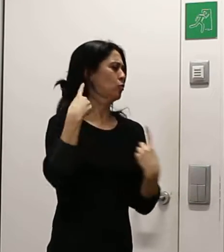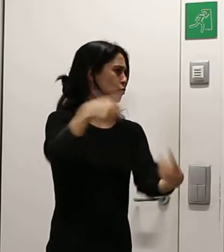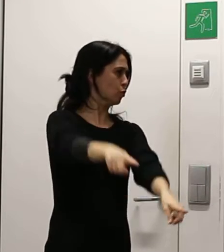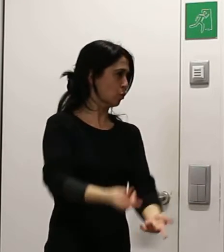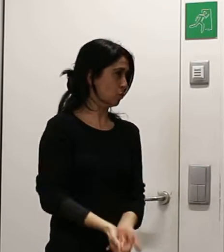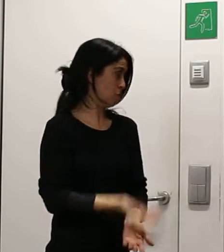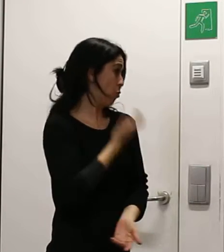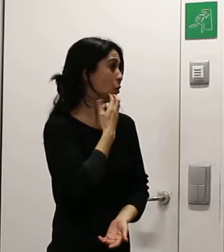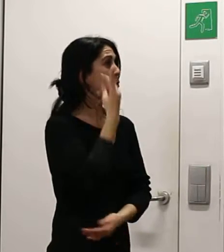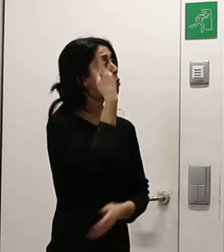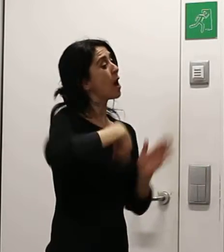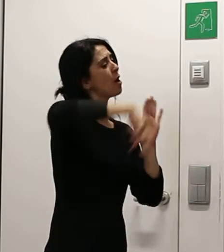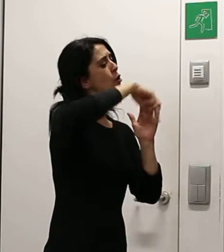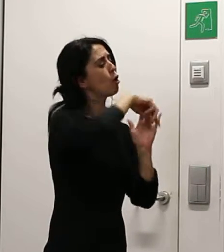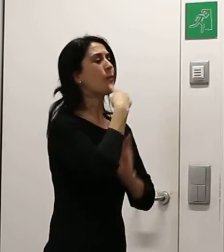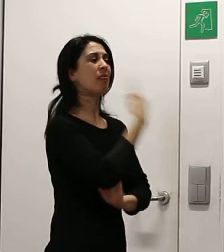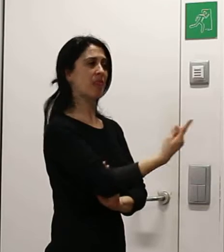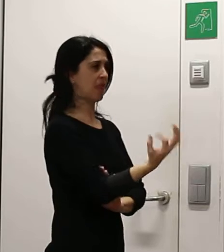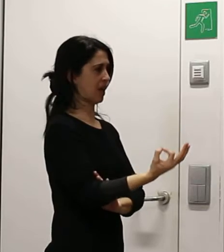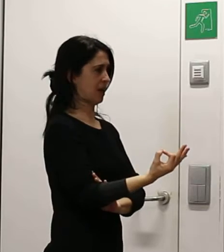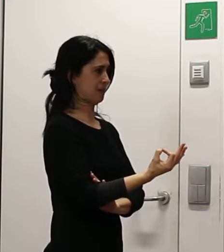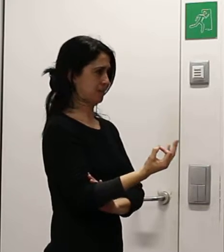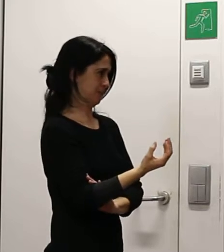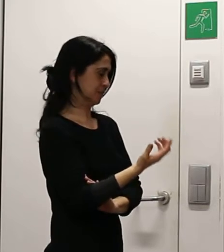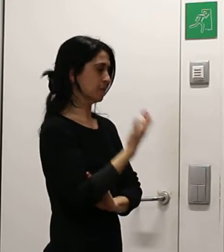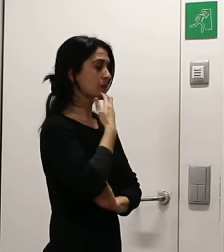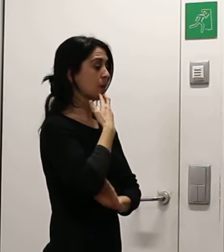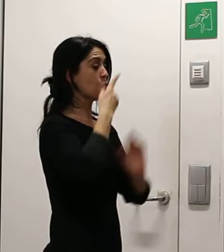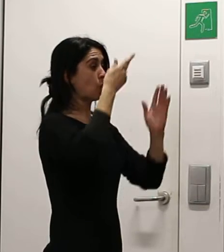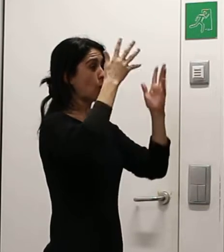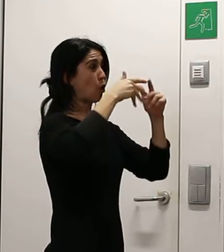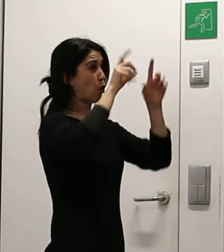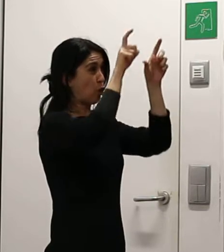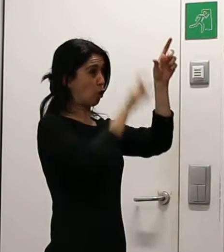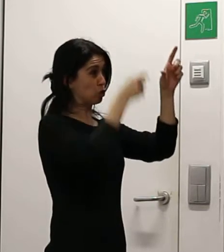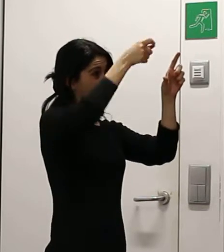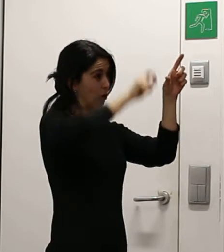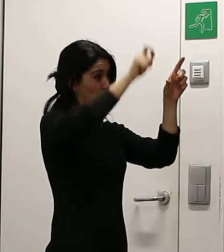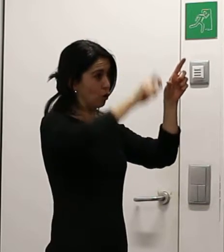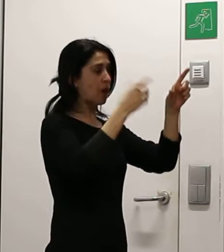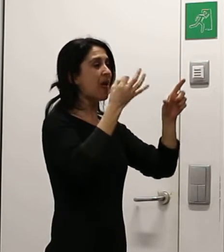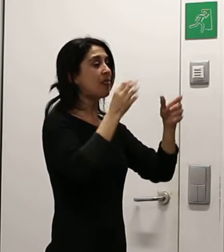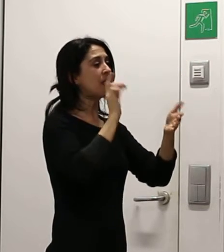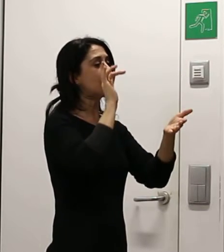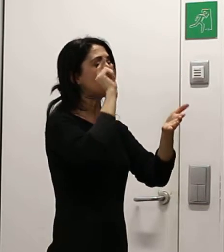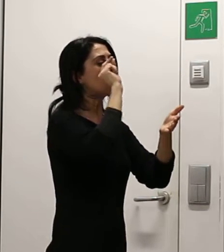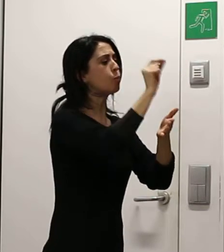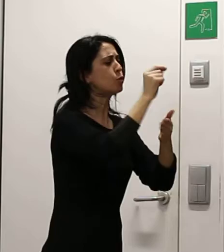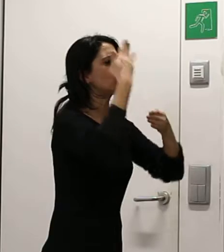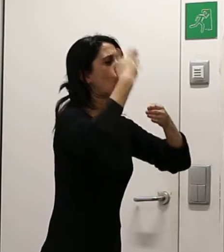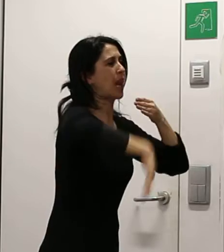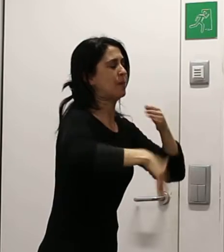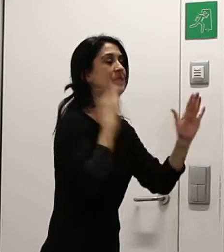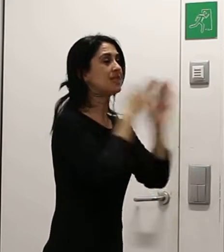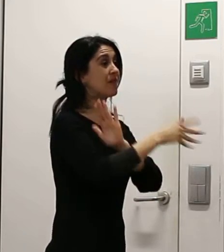las normas, por ejemplo, consiste en una cosa tan tonta como que el contador esté en el punto frontera, que el contador esté